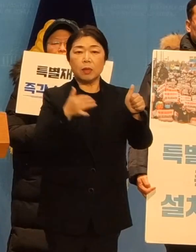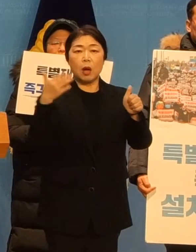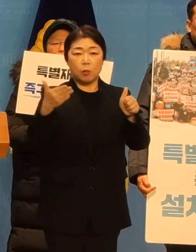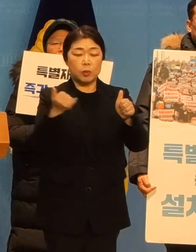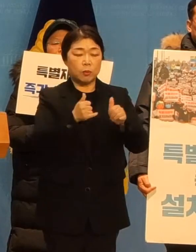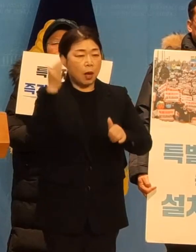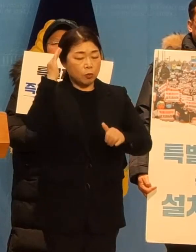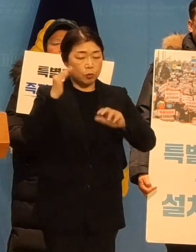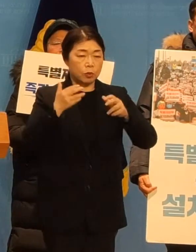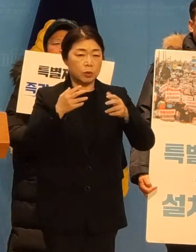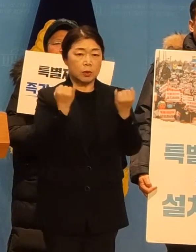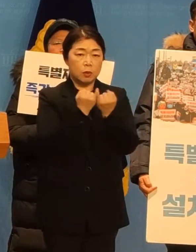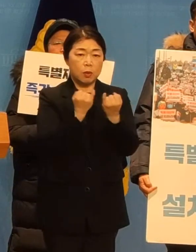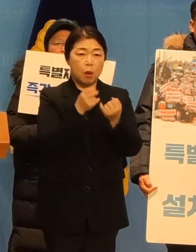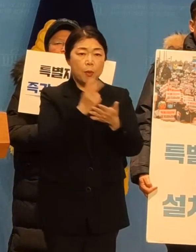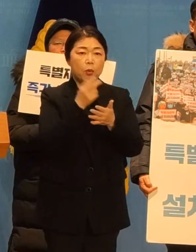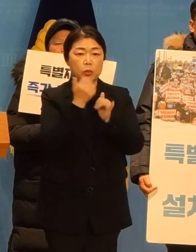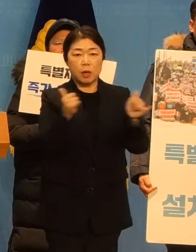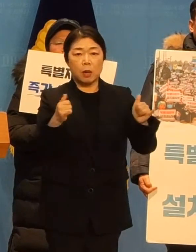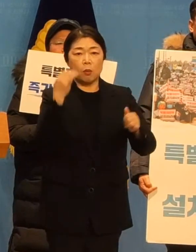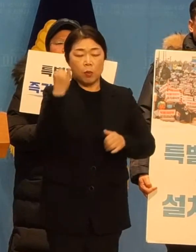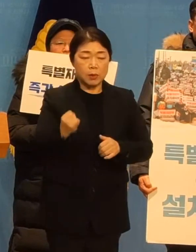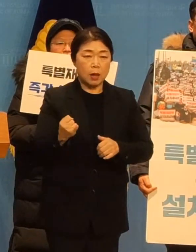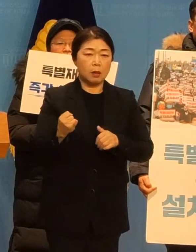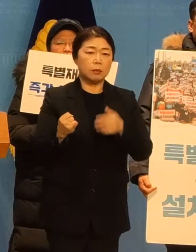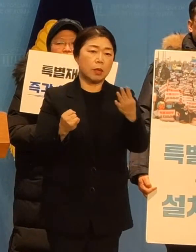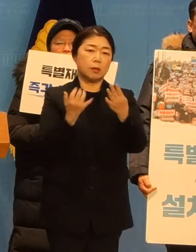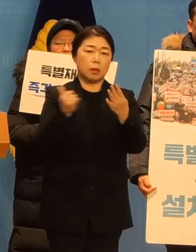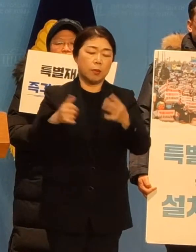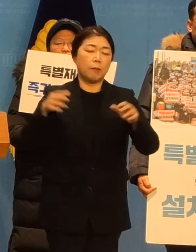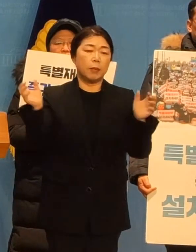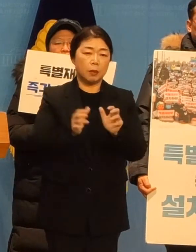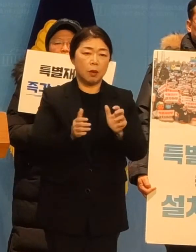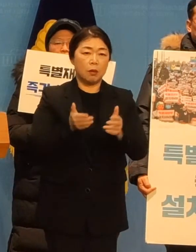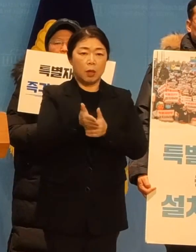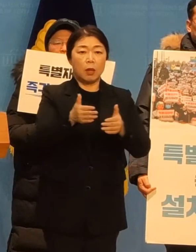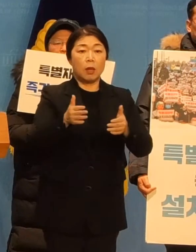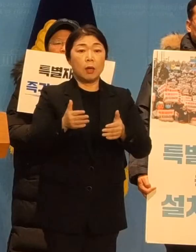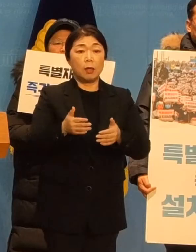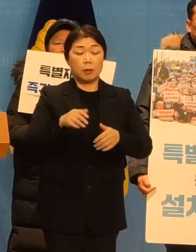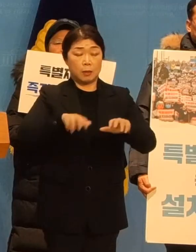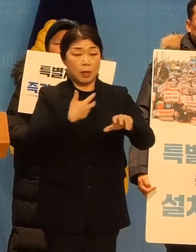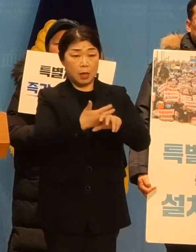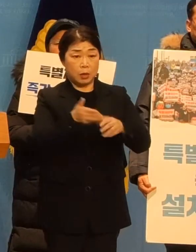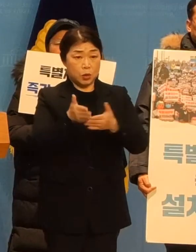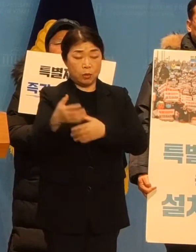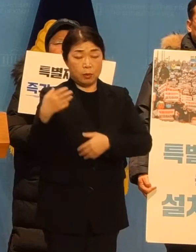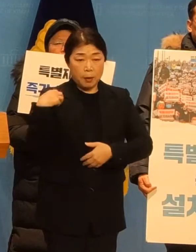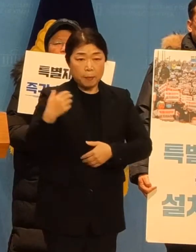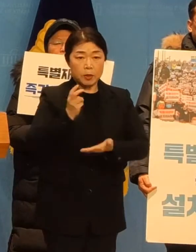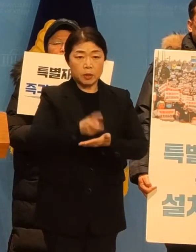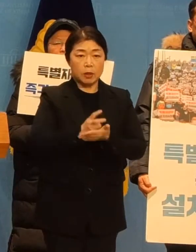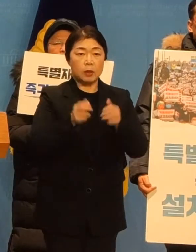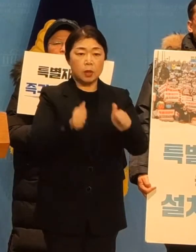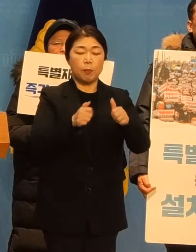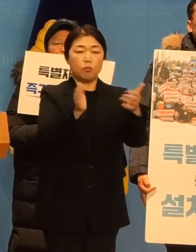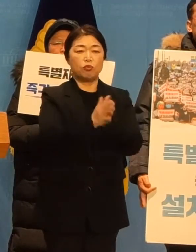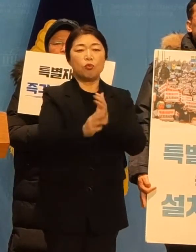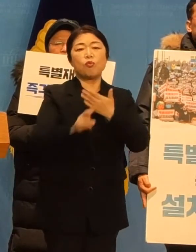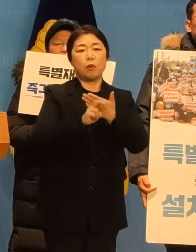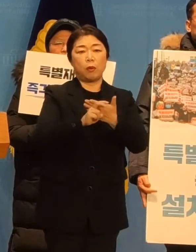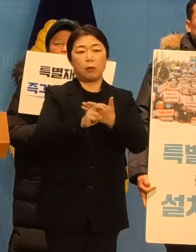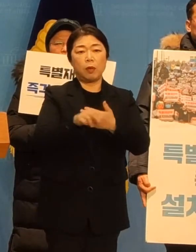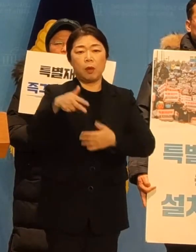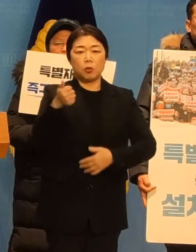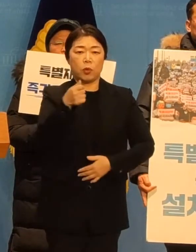한국여성변호회장 4명 등은 법조계라는 간판을 내세워 내란 전담 재판부가 위헌이라는 입장을 내놓고 조희대